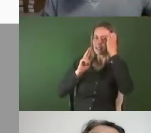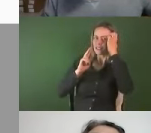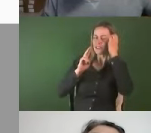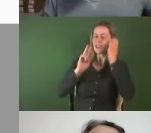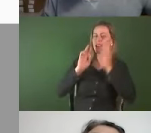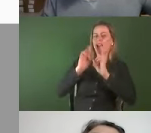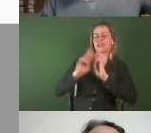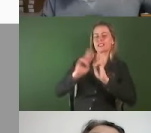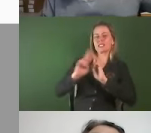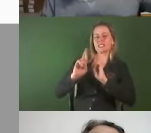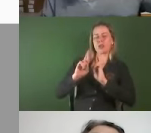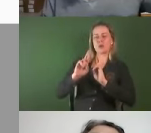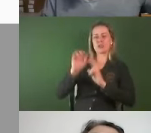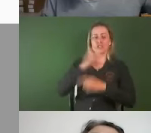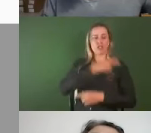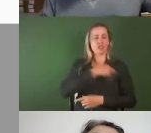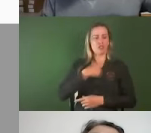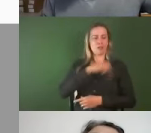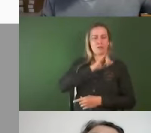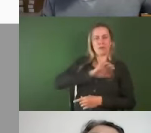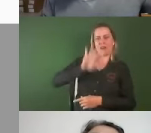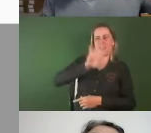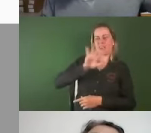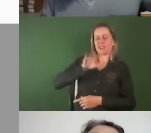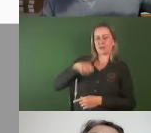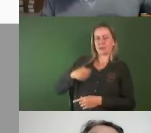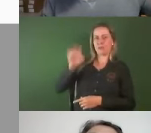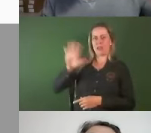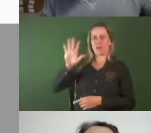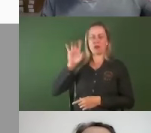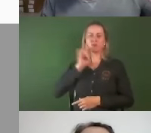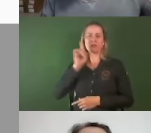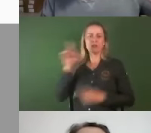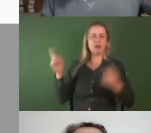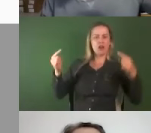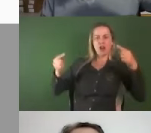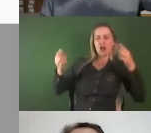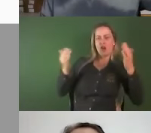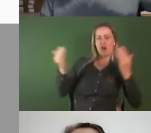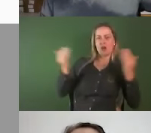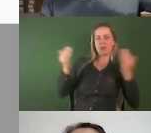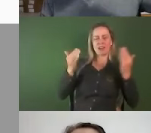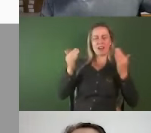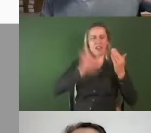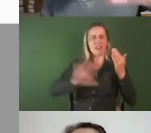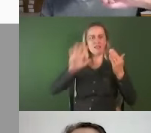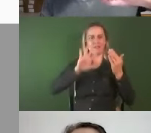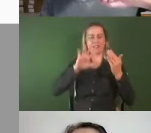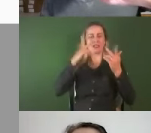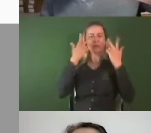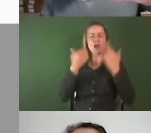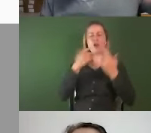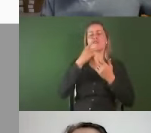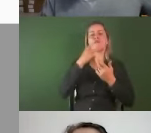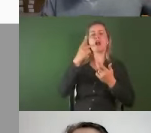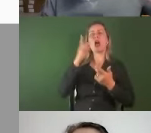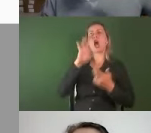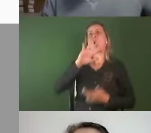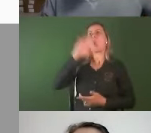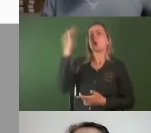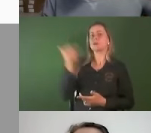do Japão com a imagem, essa relação do Japão com grandes eventos naturais, né, e eu não chamo de catástrofe, porque os